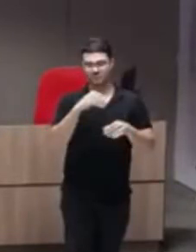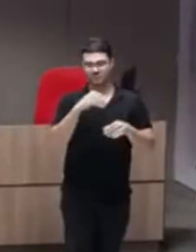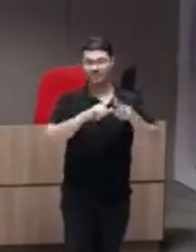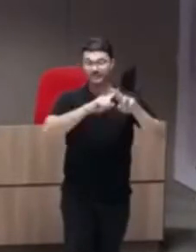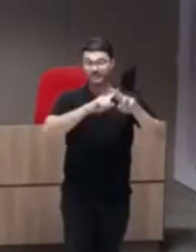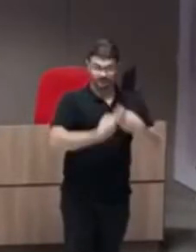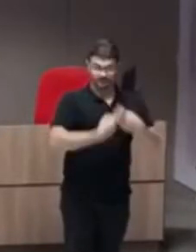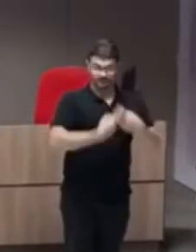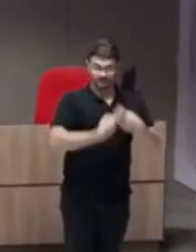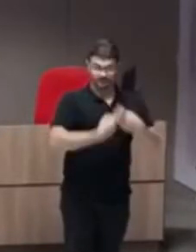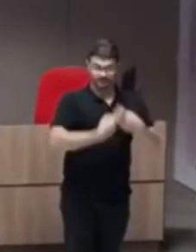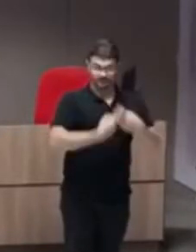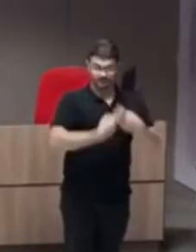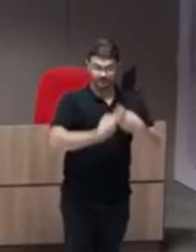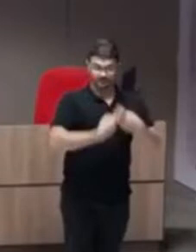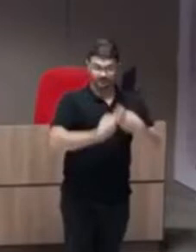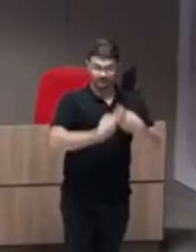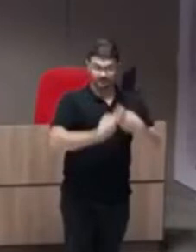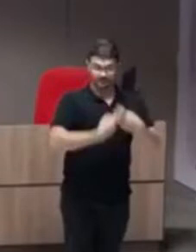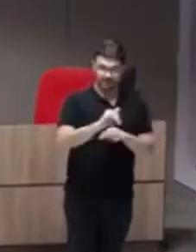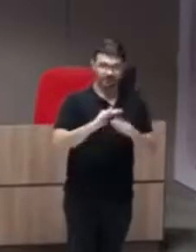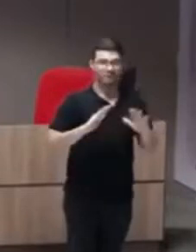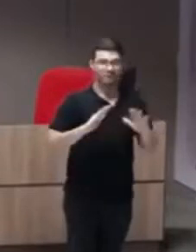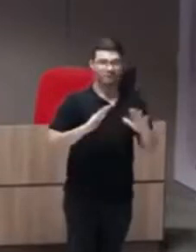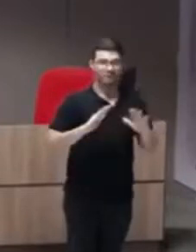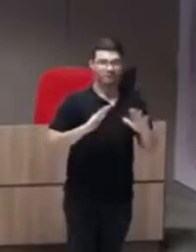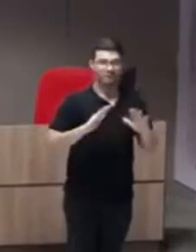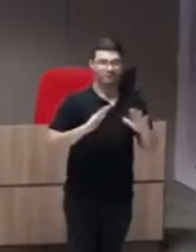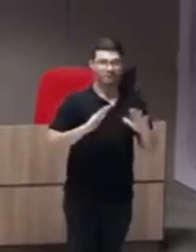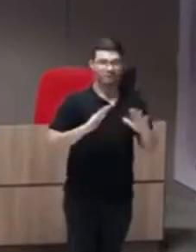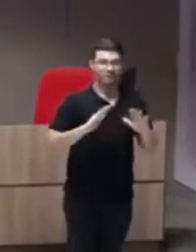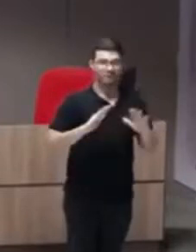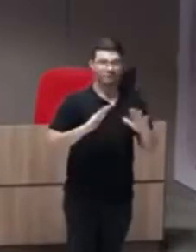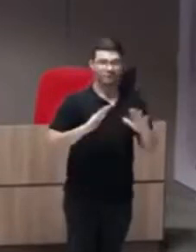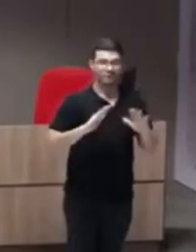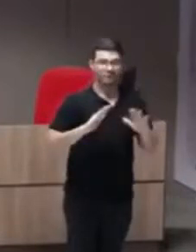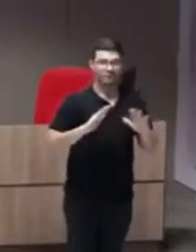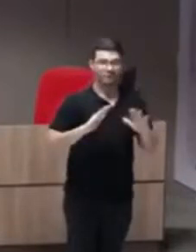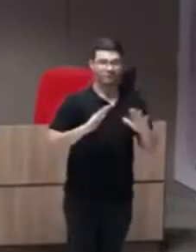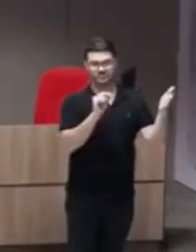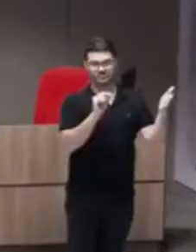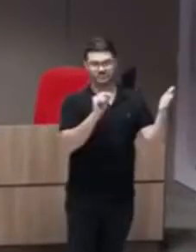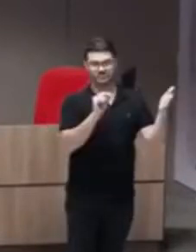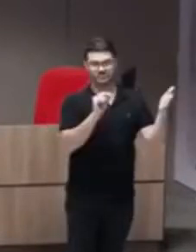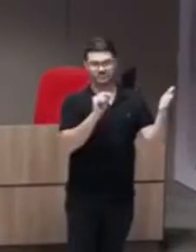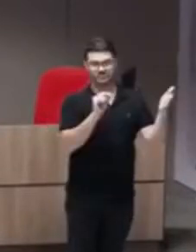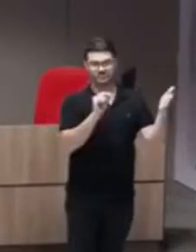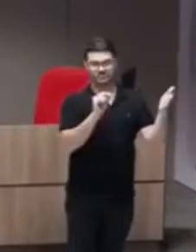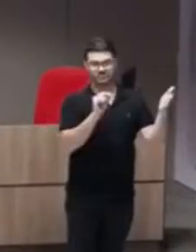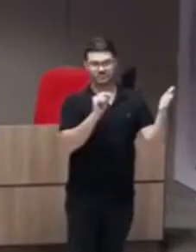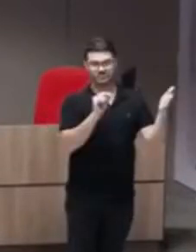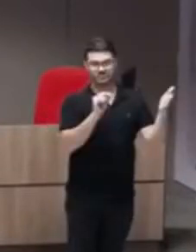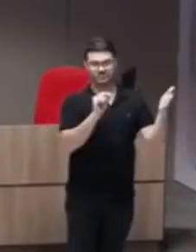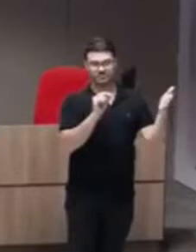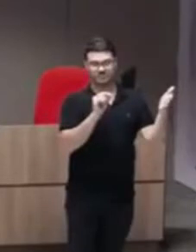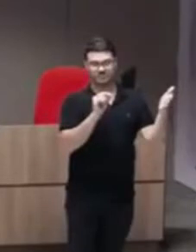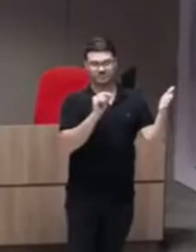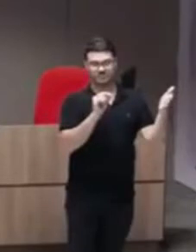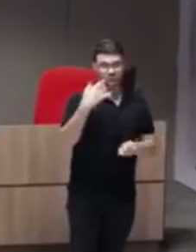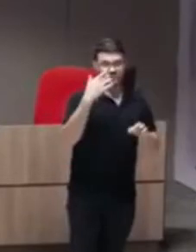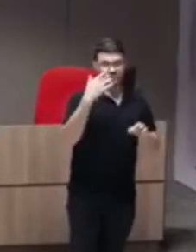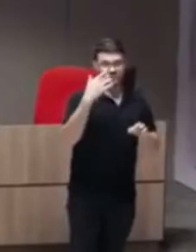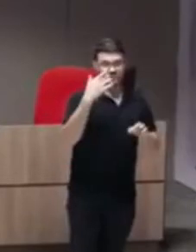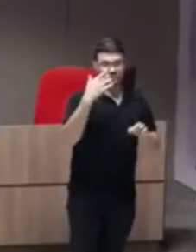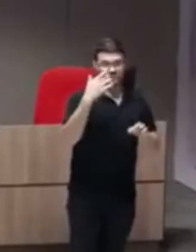revisado e vai ter o seu foco ampliado, abrangendo inclusive a saúde mental do trabalhador. A doutora Renata Coelho, que